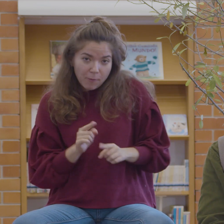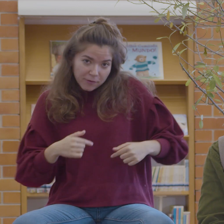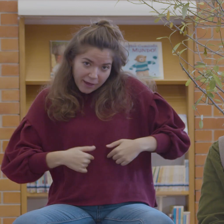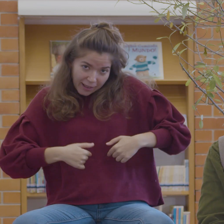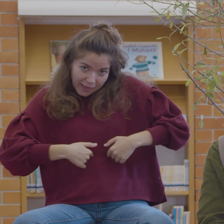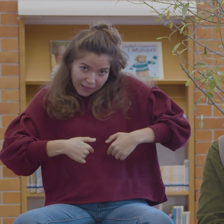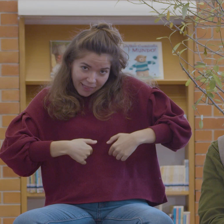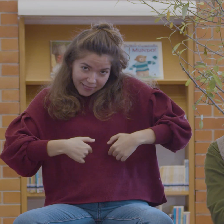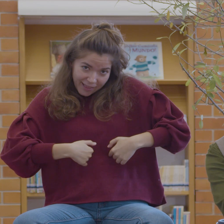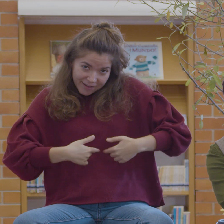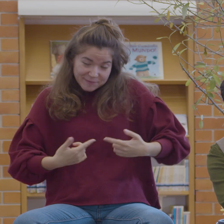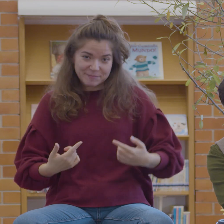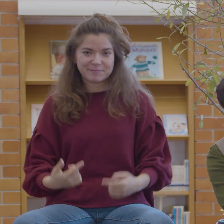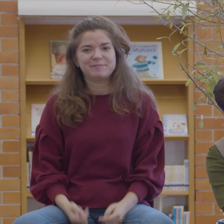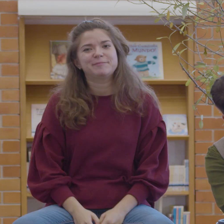barriga.